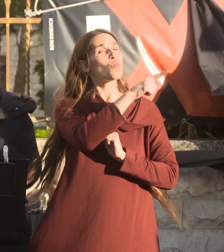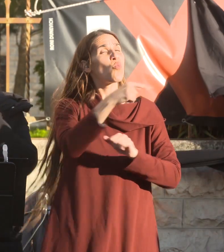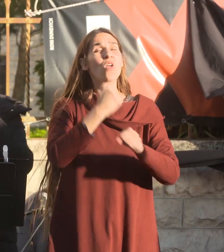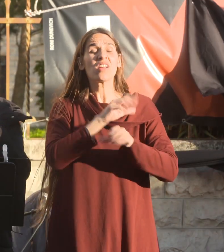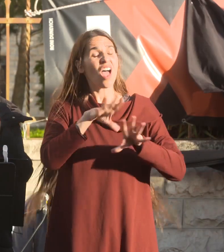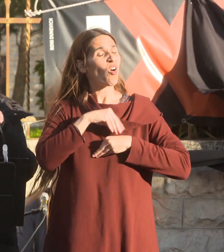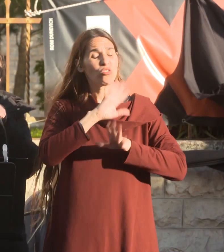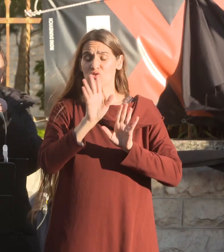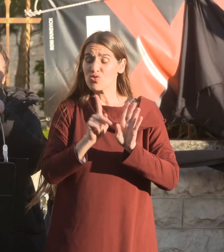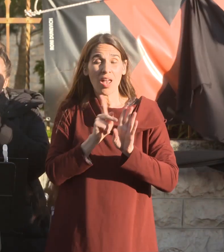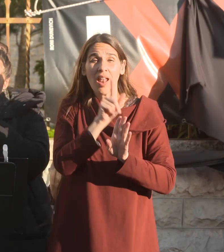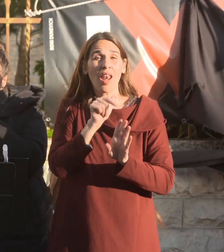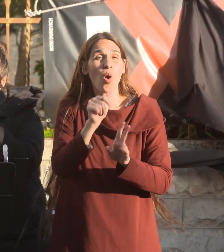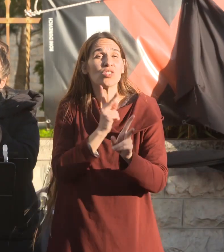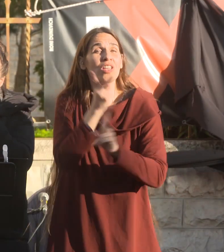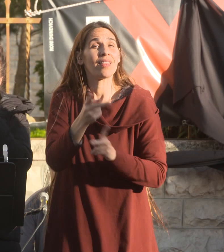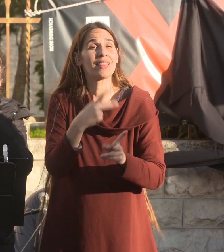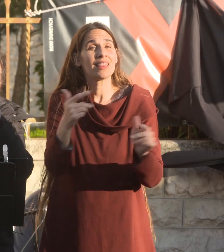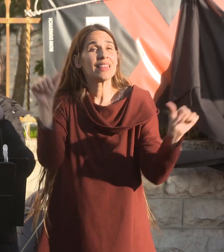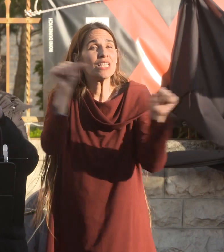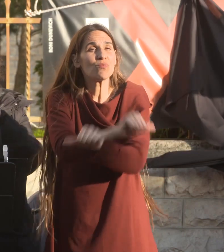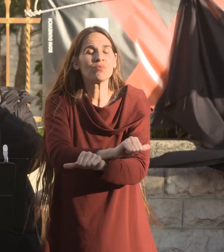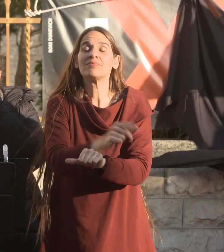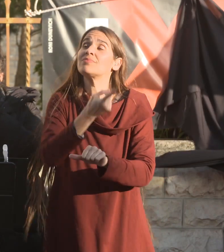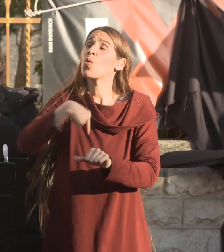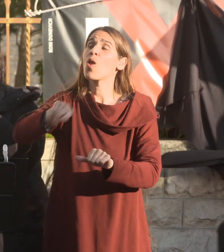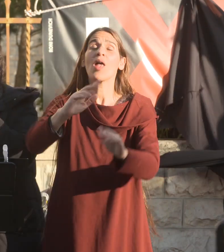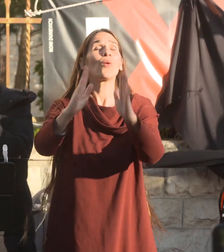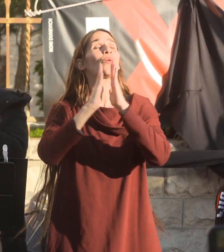תיפול, לכן כאן לשלומם נישא תפילה